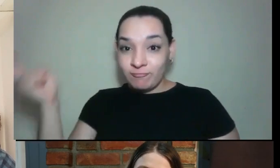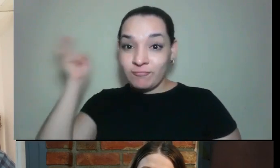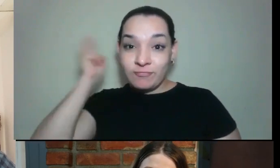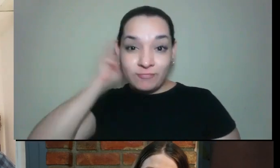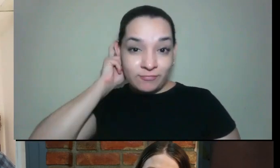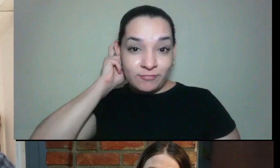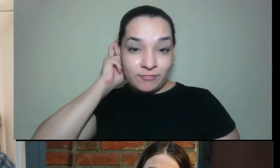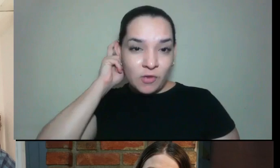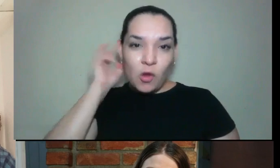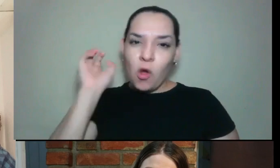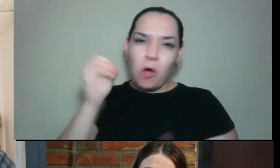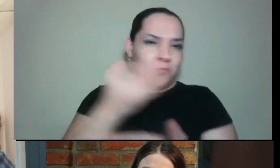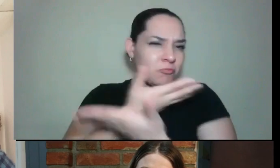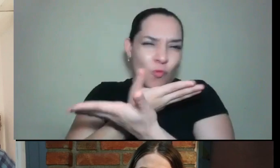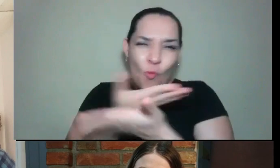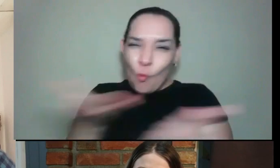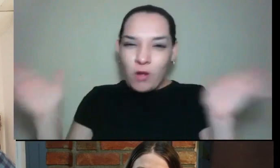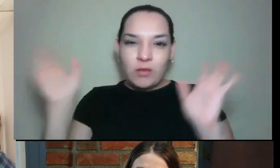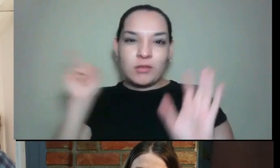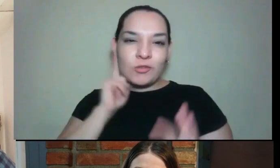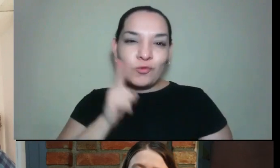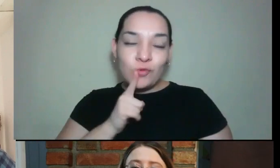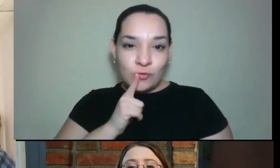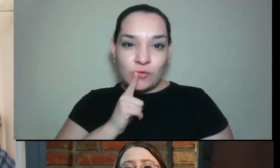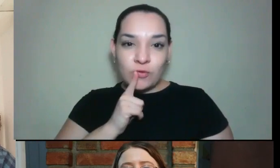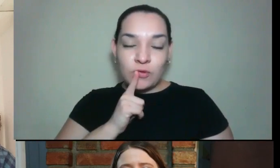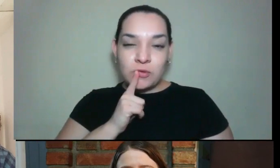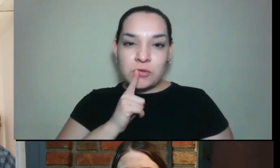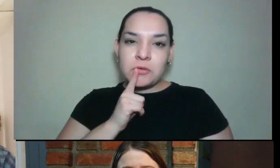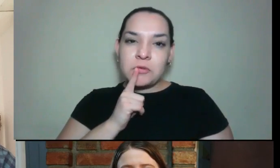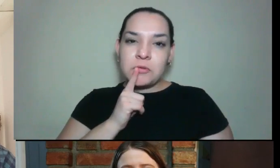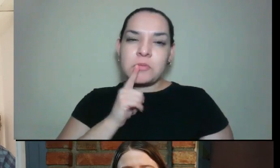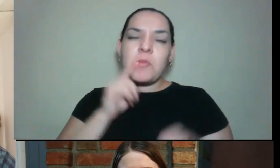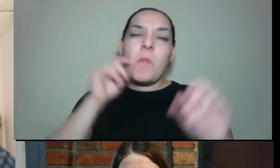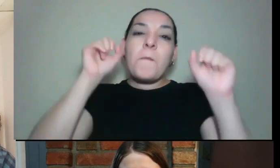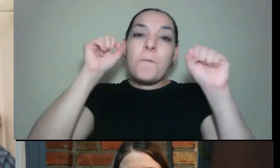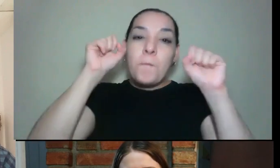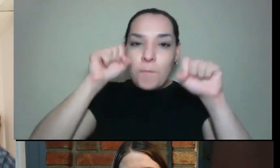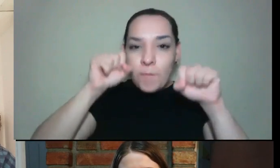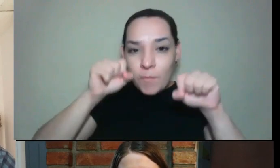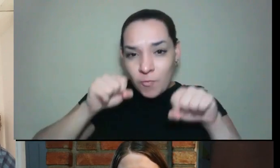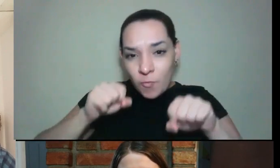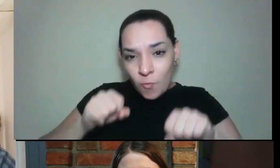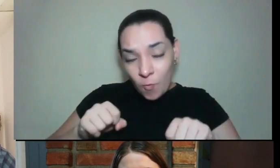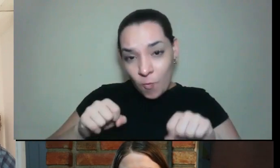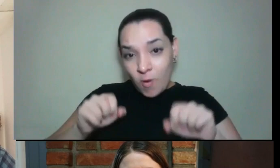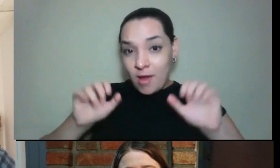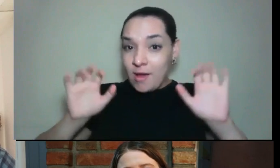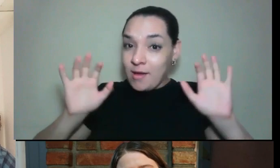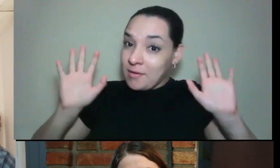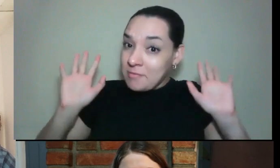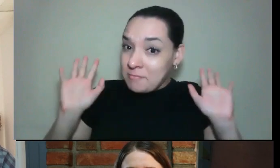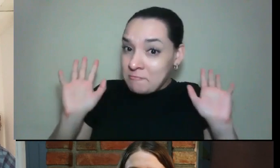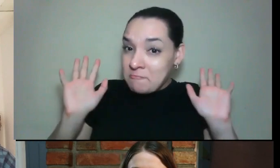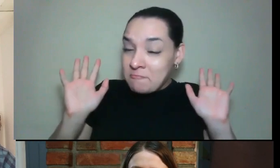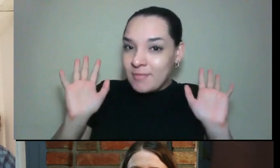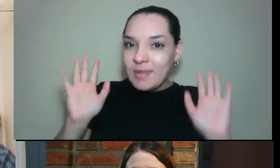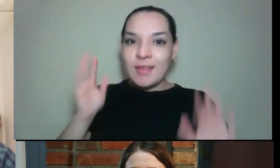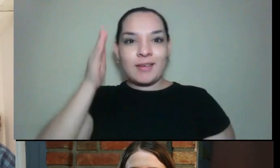que exista la posibilidad de que todas las personas, inclusive todas las personas sordas